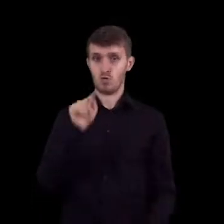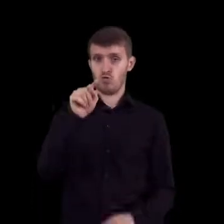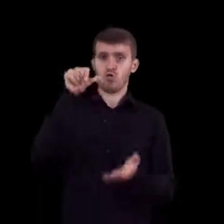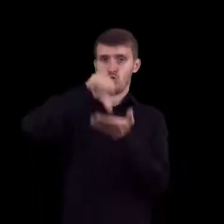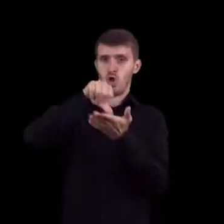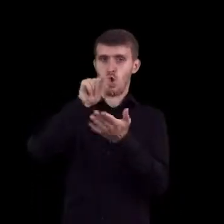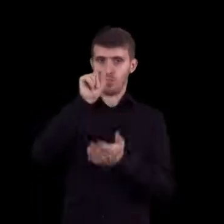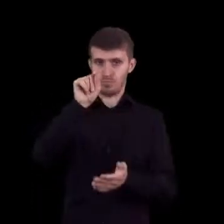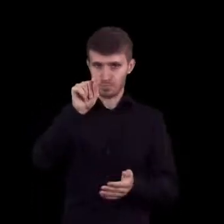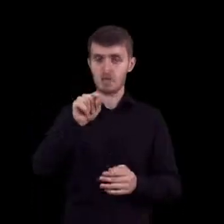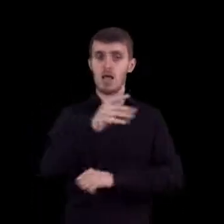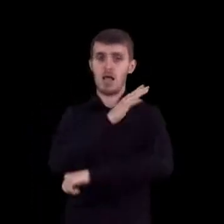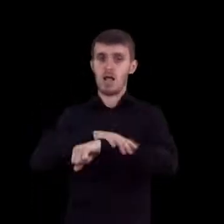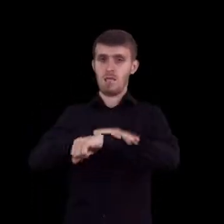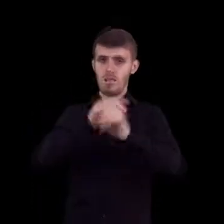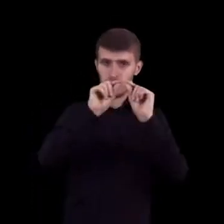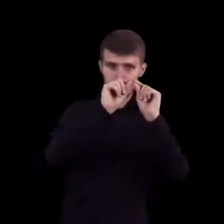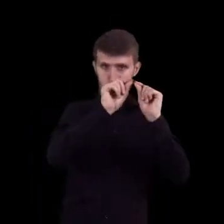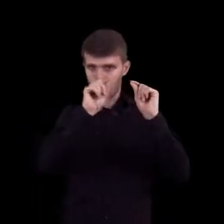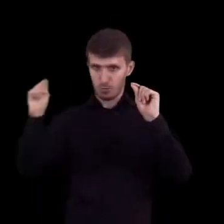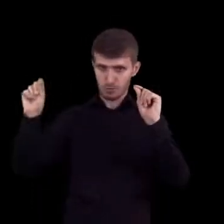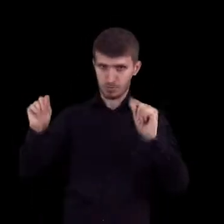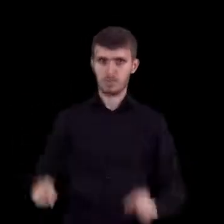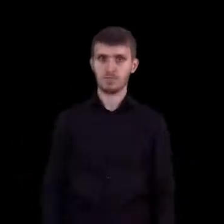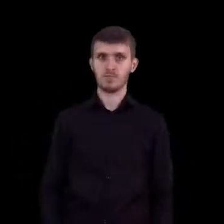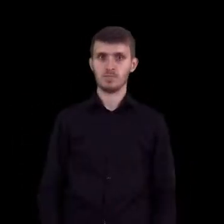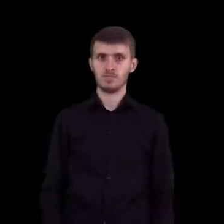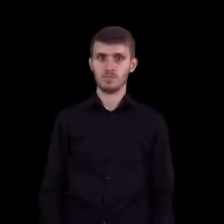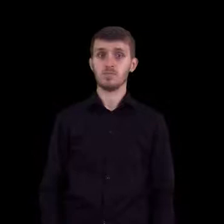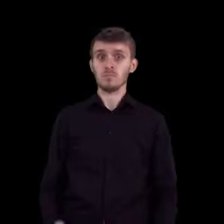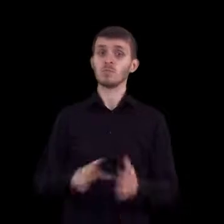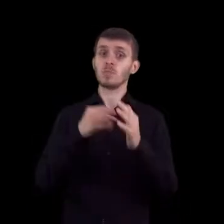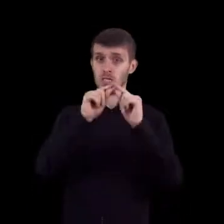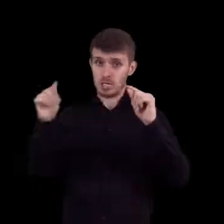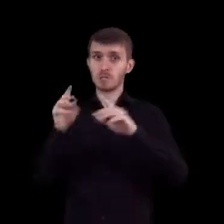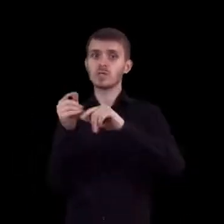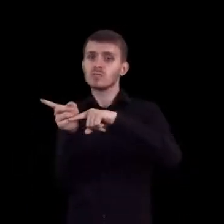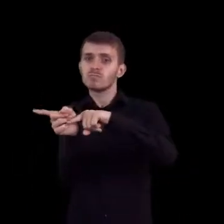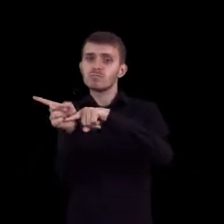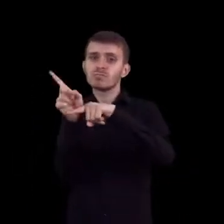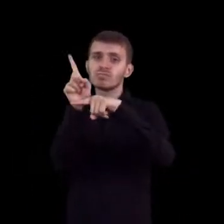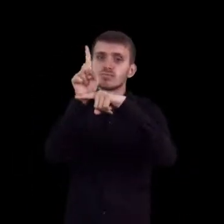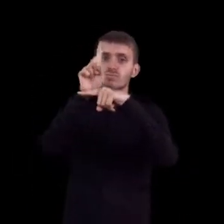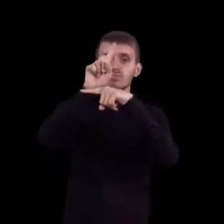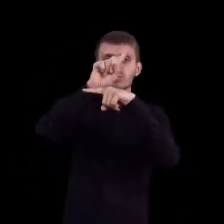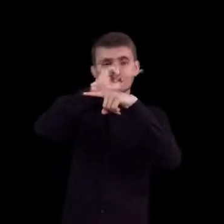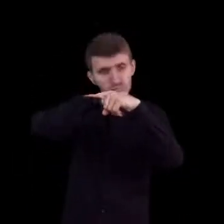i ramię, narysujmy ramię kąta, i to ramię obróci się